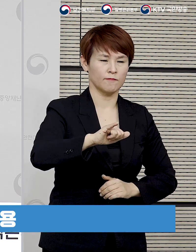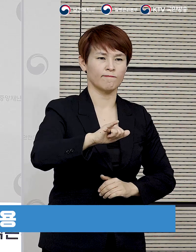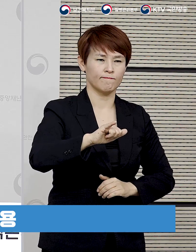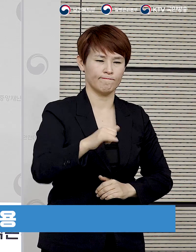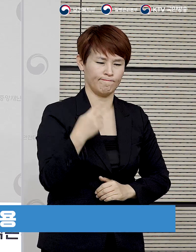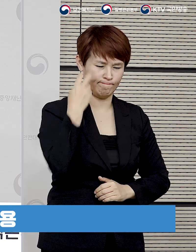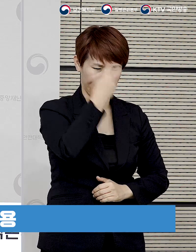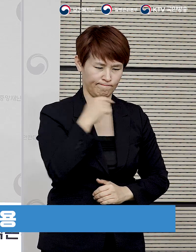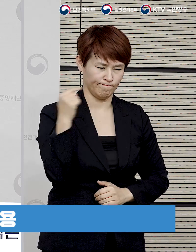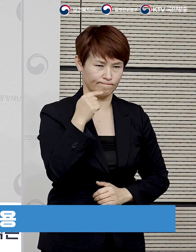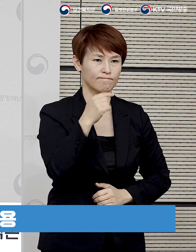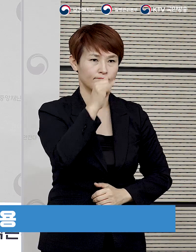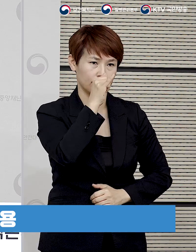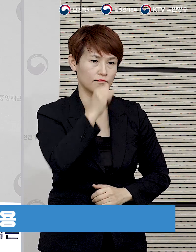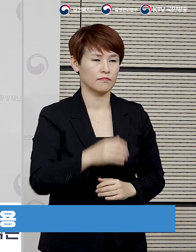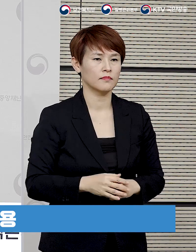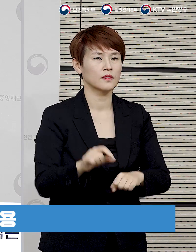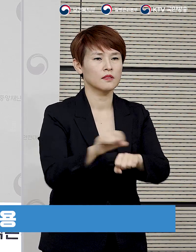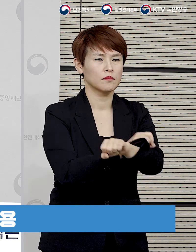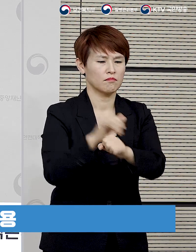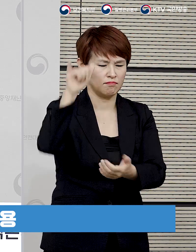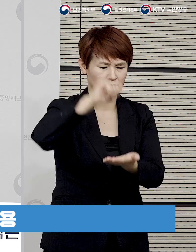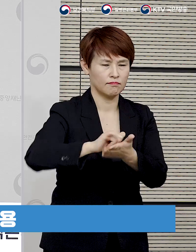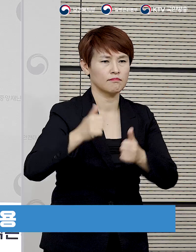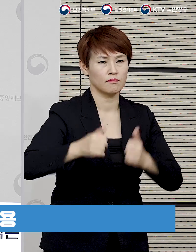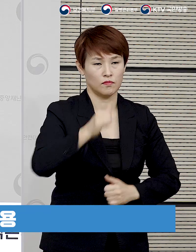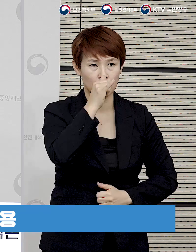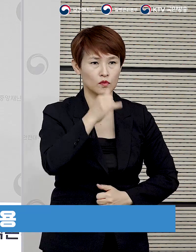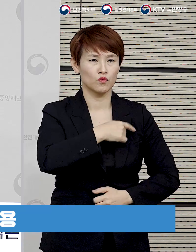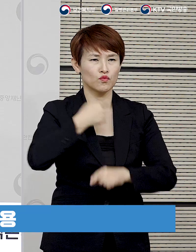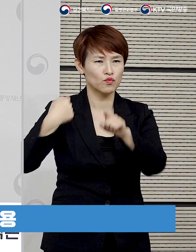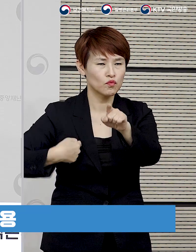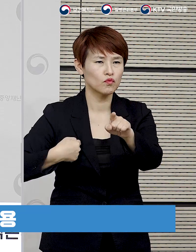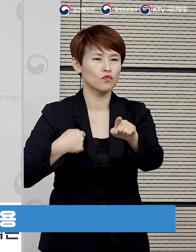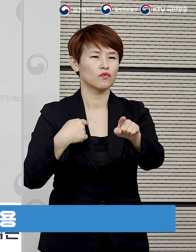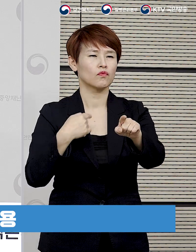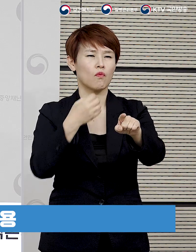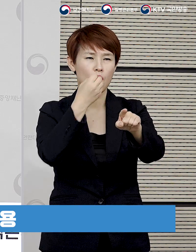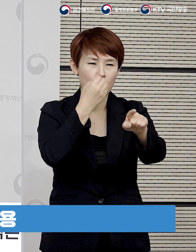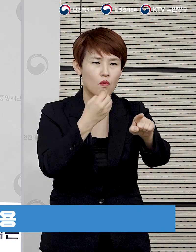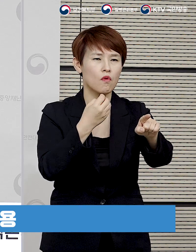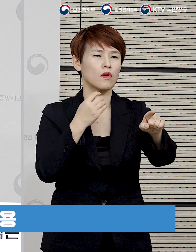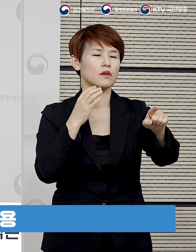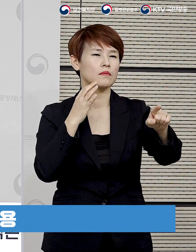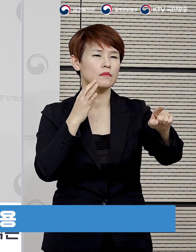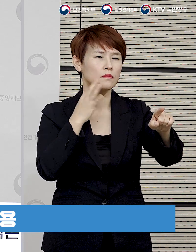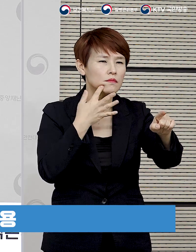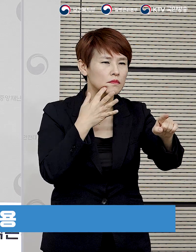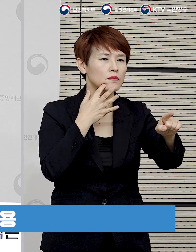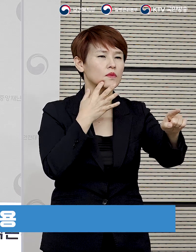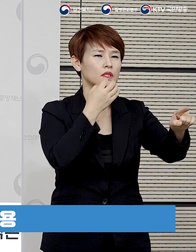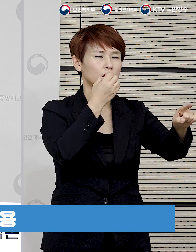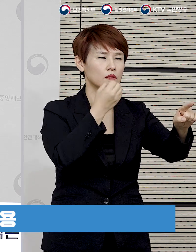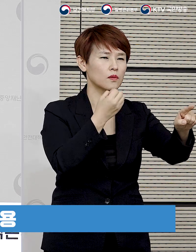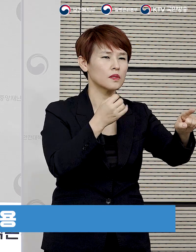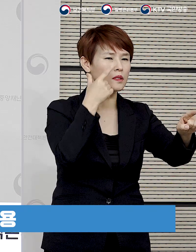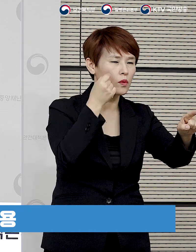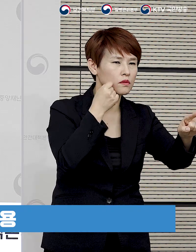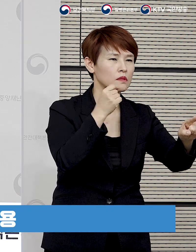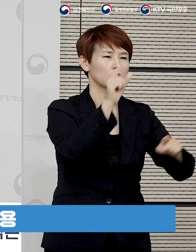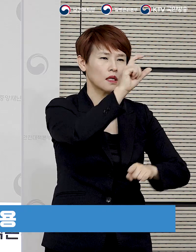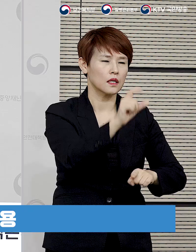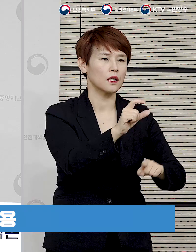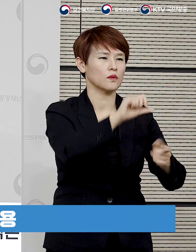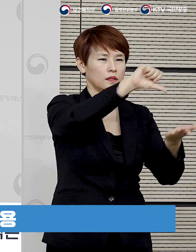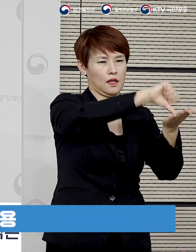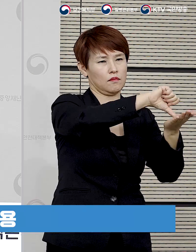입국하는 입국자에 대해 적용하고 있는 강화된 입국 절차입니다. 현재 중국, 홍콩, 마카오, 일본,